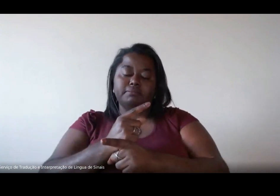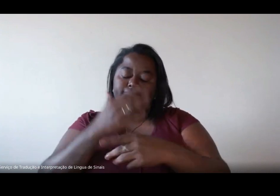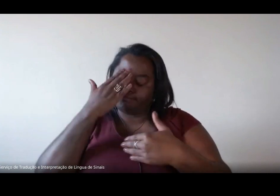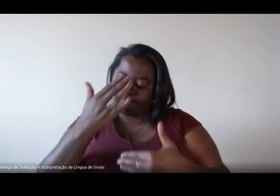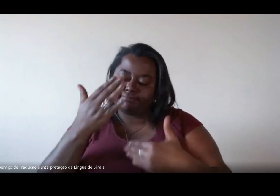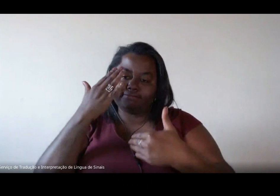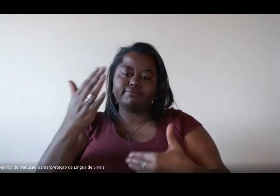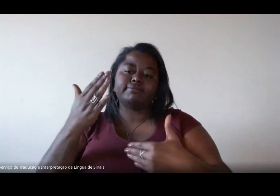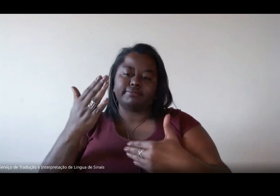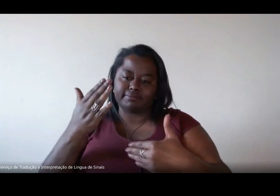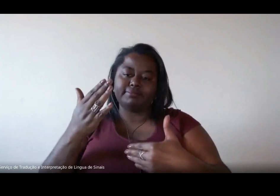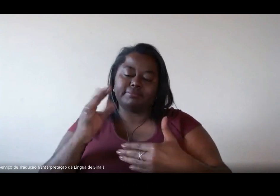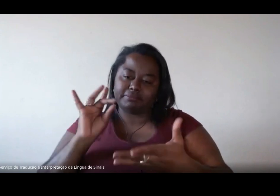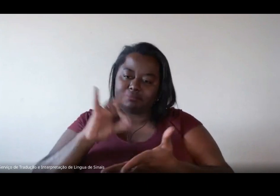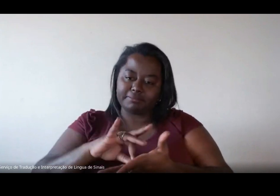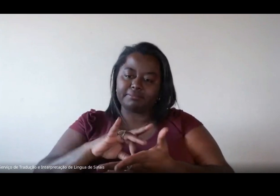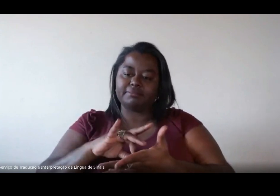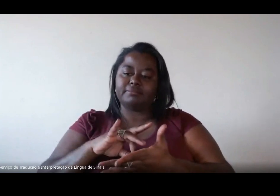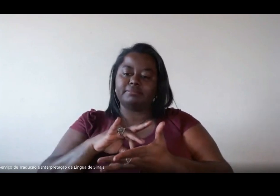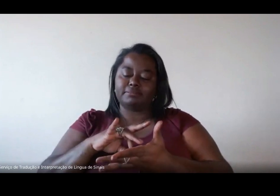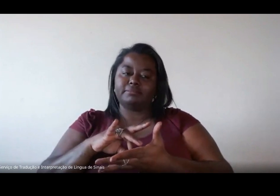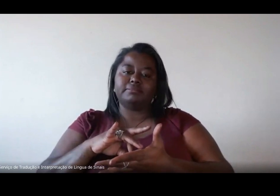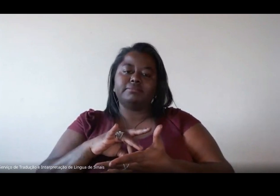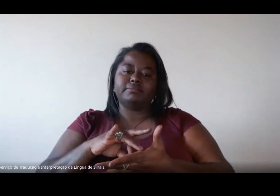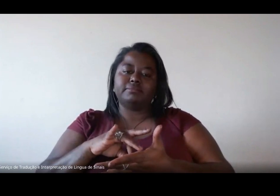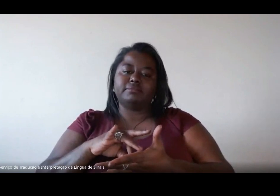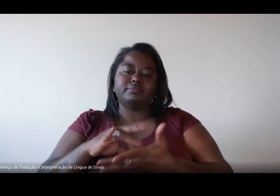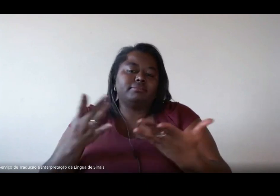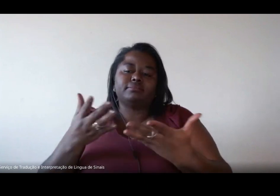encontro, e gratidão, né? Gratidão